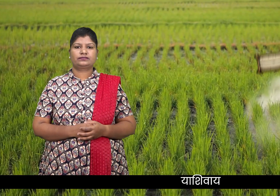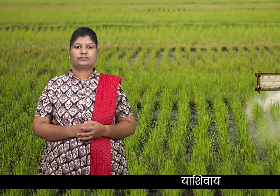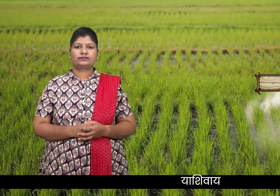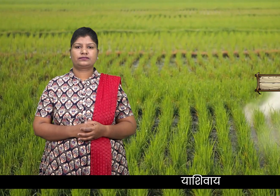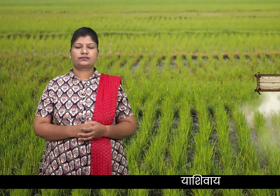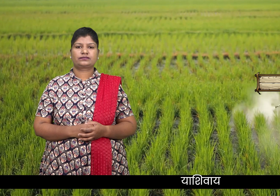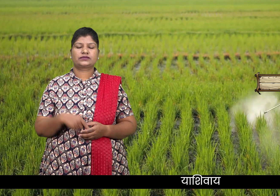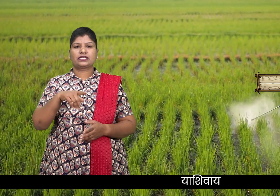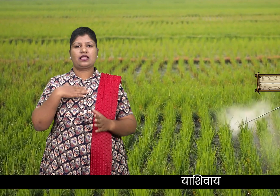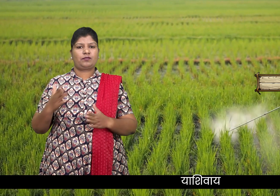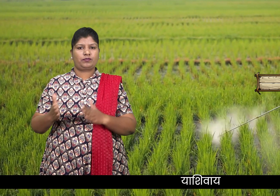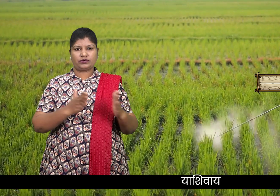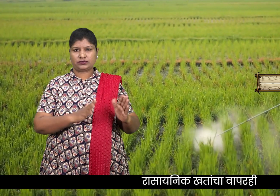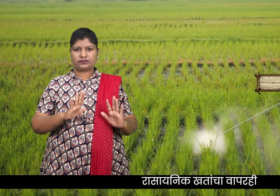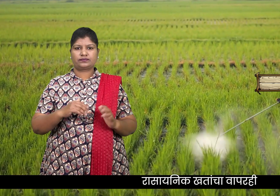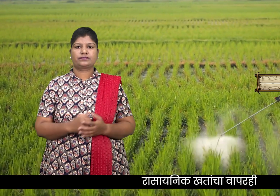याशिवाय